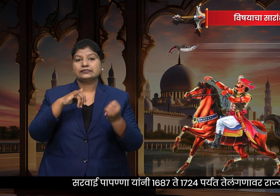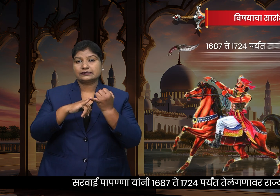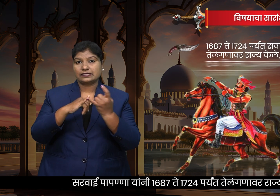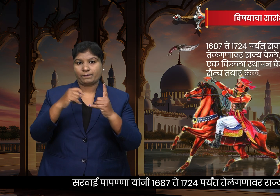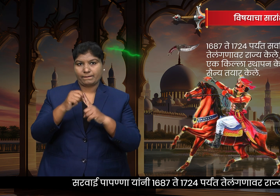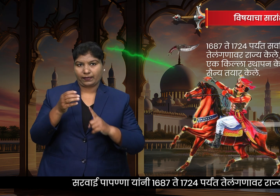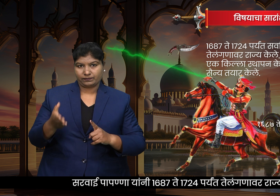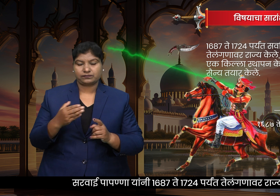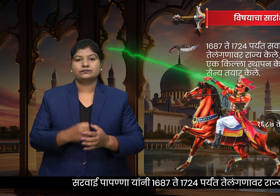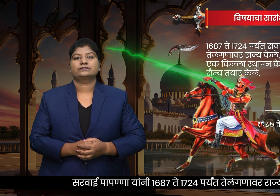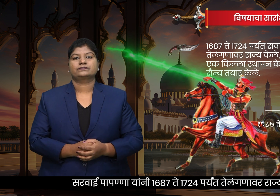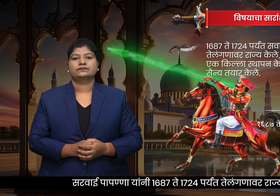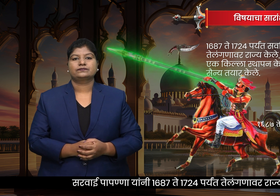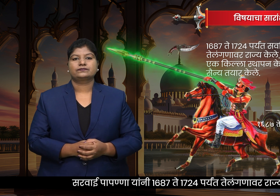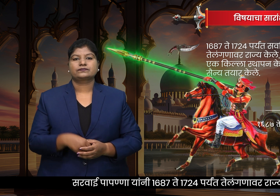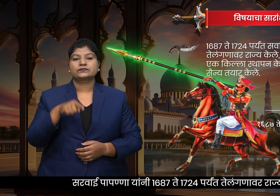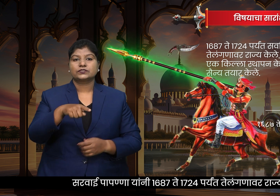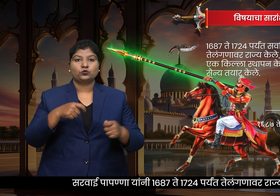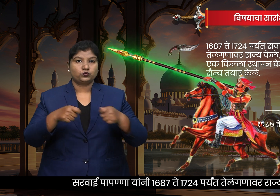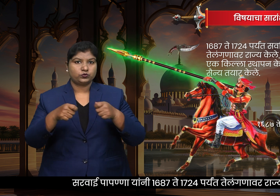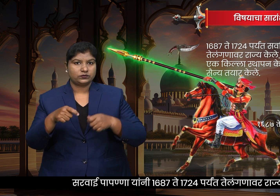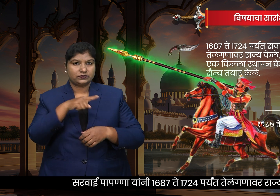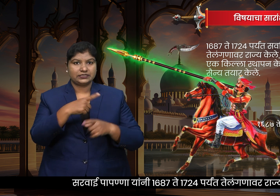सवाई पापण्णा यांनी